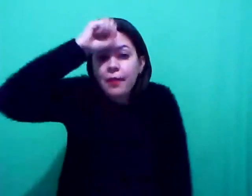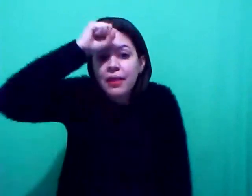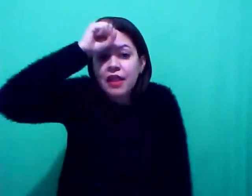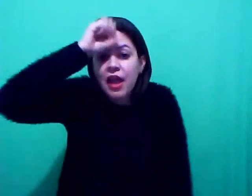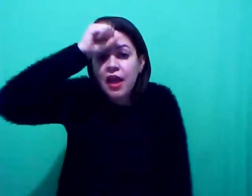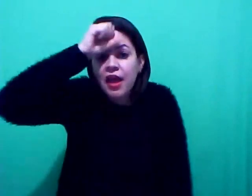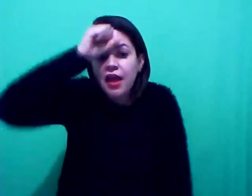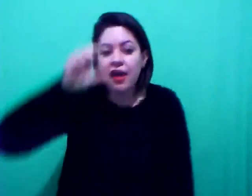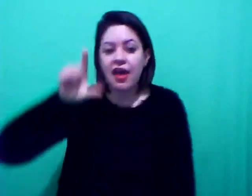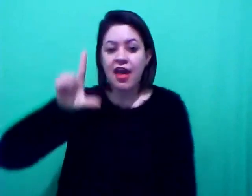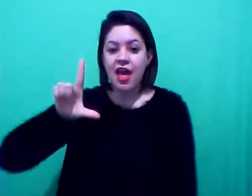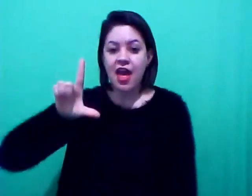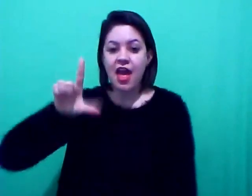É importante que vocês aprendam